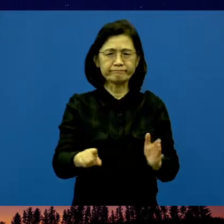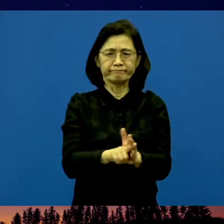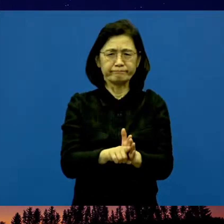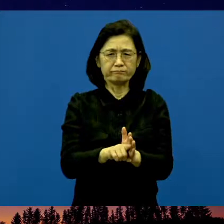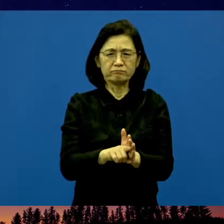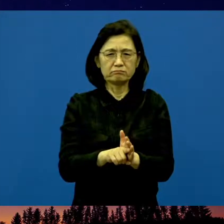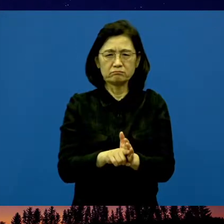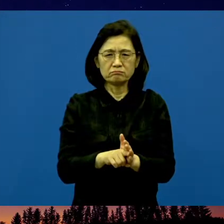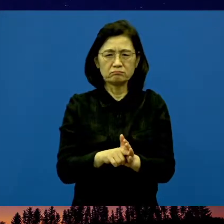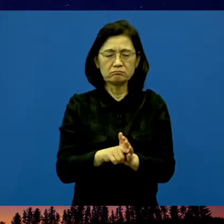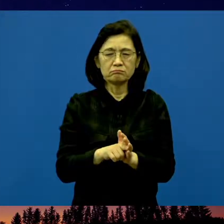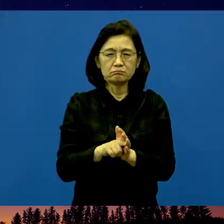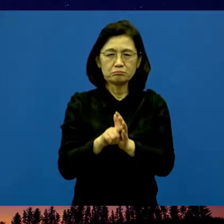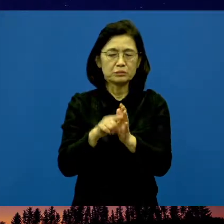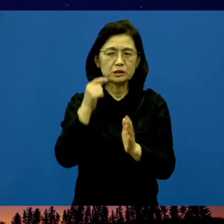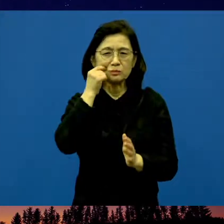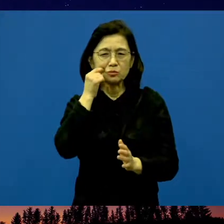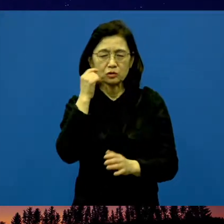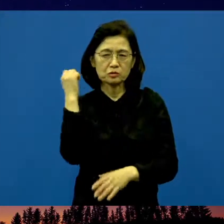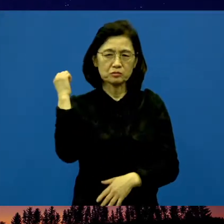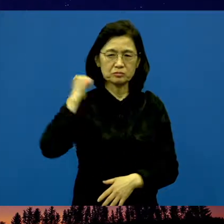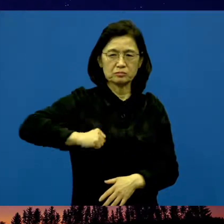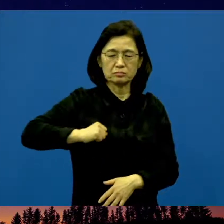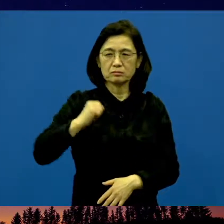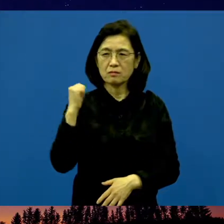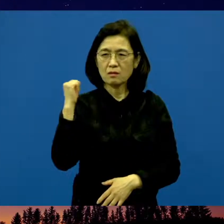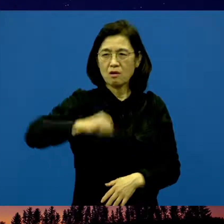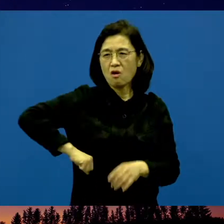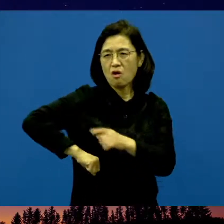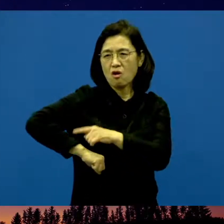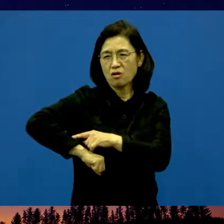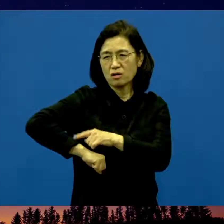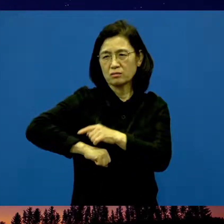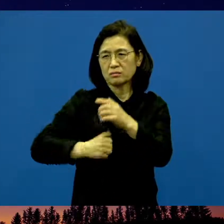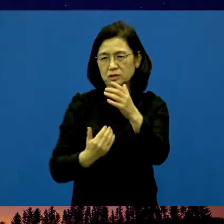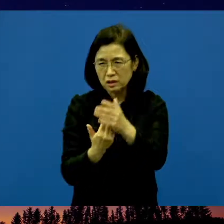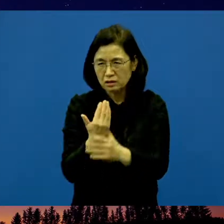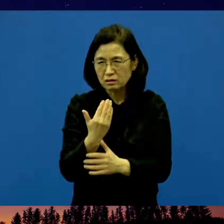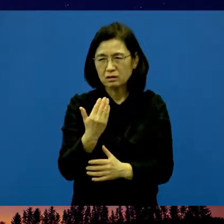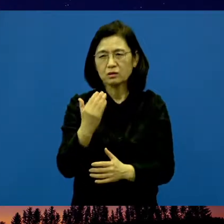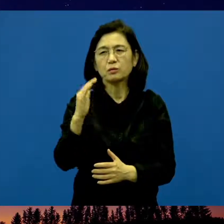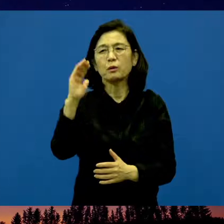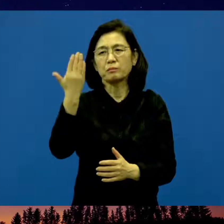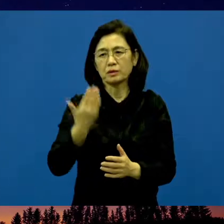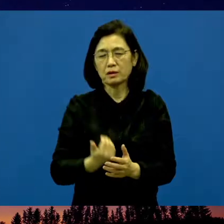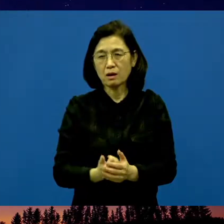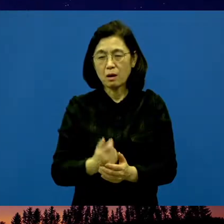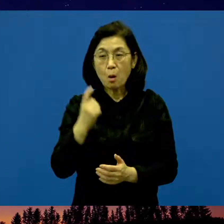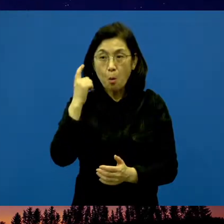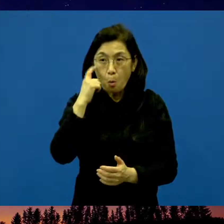여러분 말씀을 들을 때 그 말씀에 대한 거부감이 일어난다는 것은 무엇을 뜻합니까? 우리의 생각이 강하다는